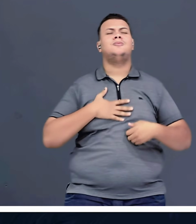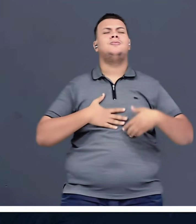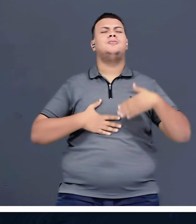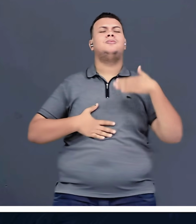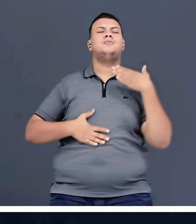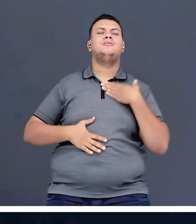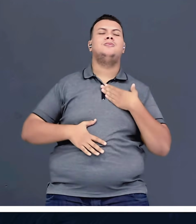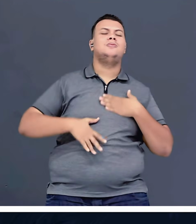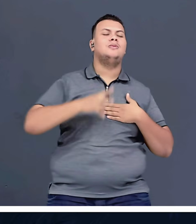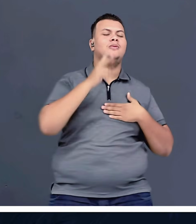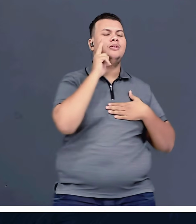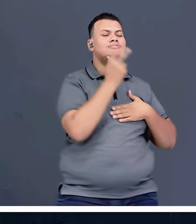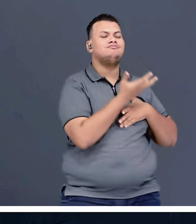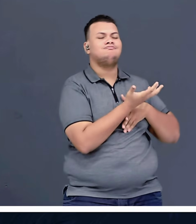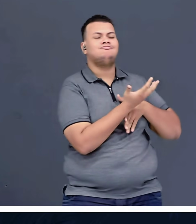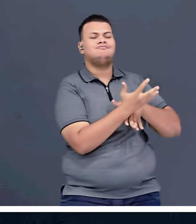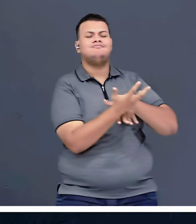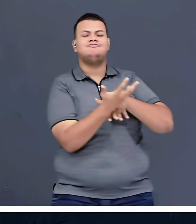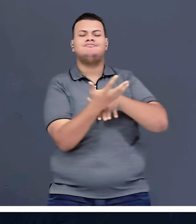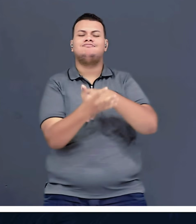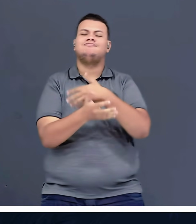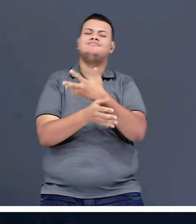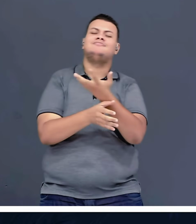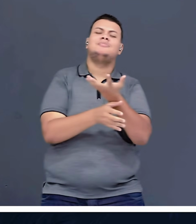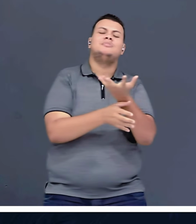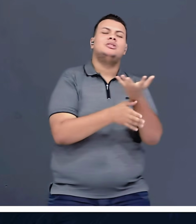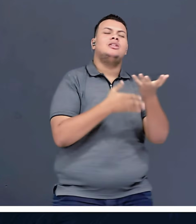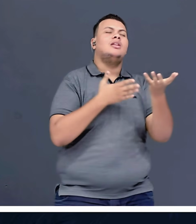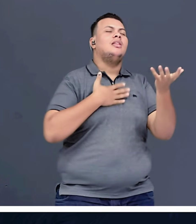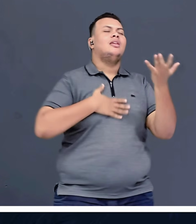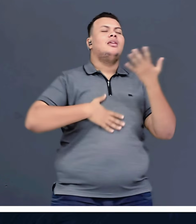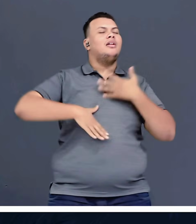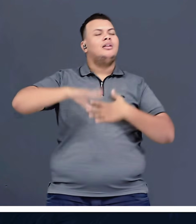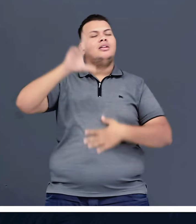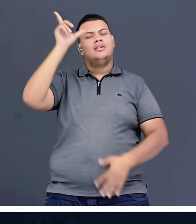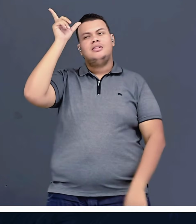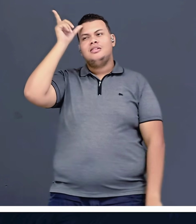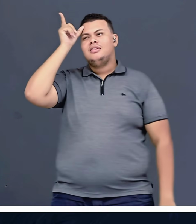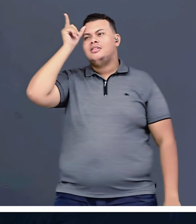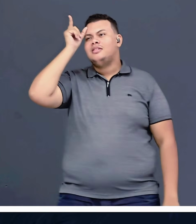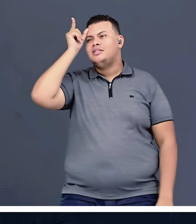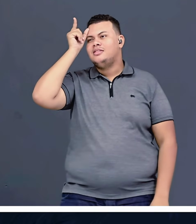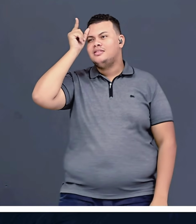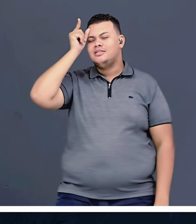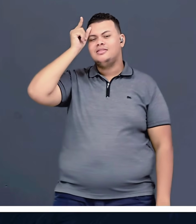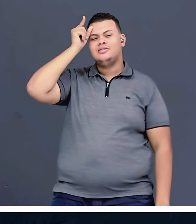Descanse em pastos verdejantes. El Shaddai.